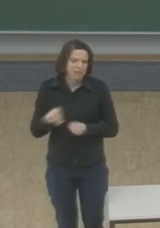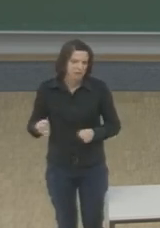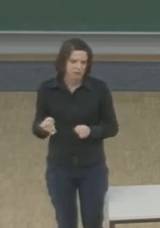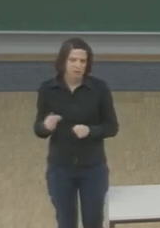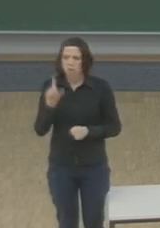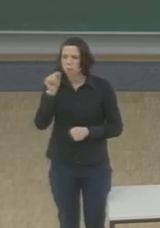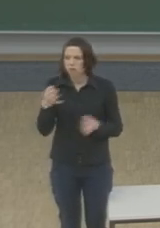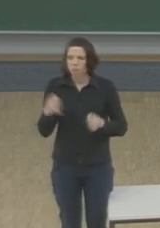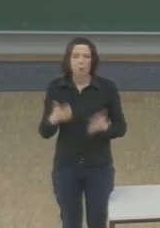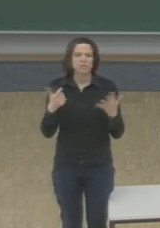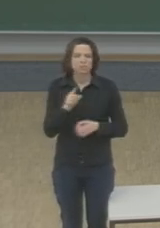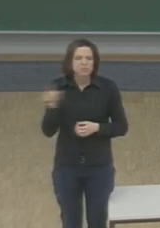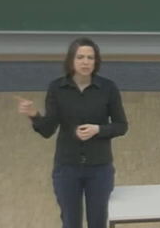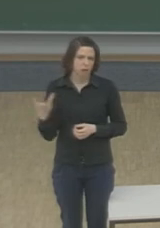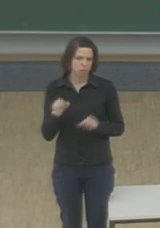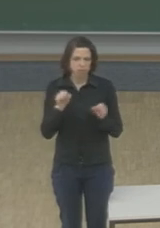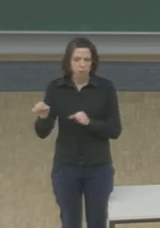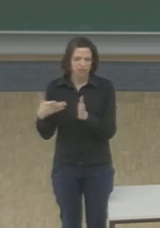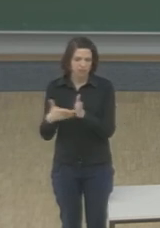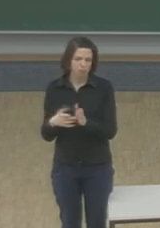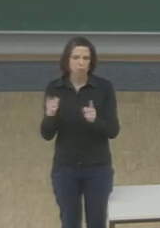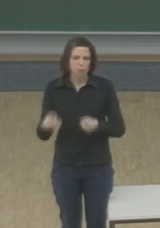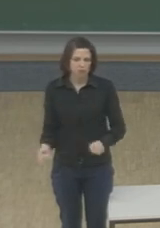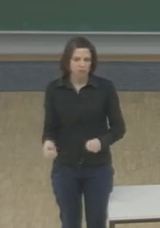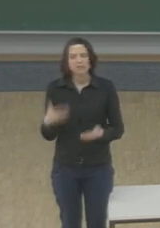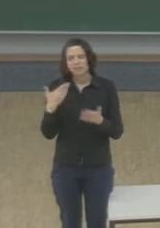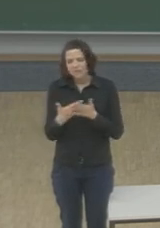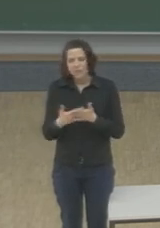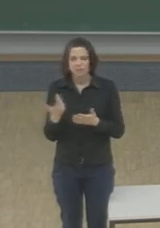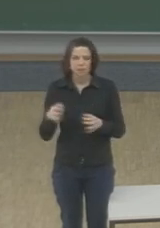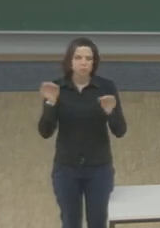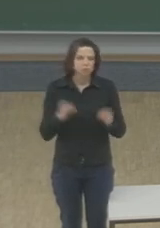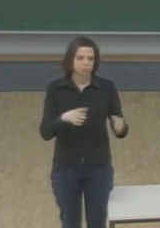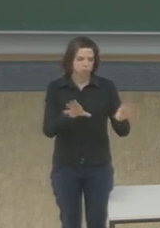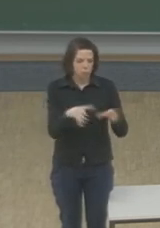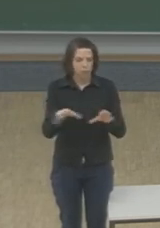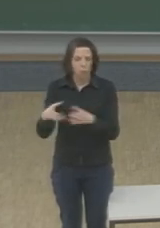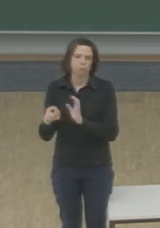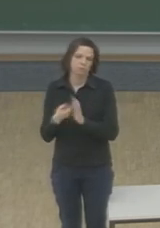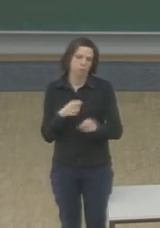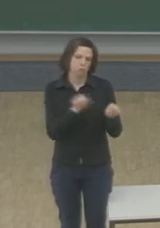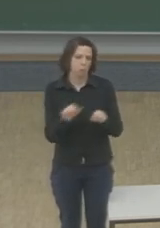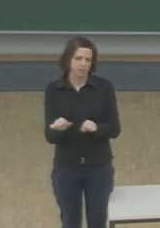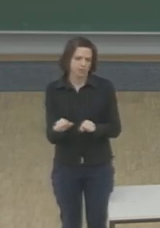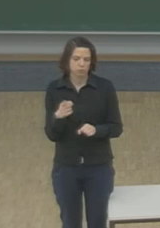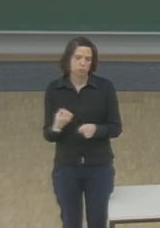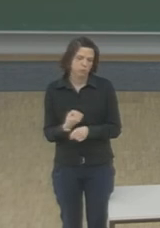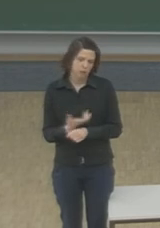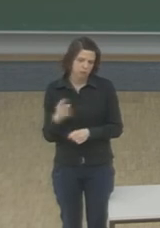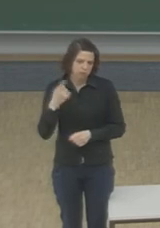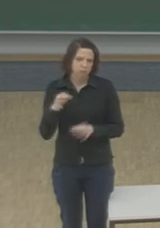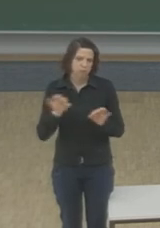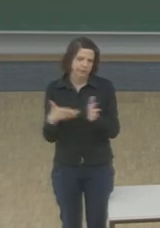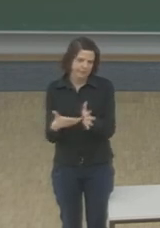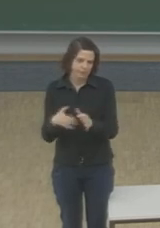haben, das geht ja irgendwie auch nicht, sondern man nach Gruppen von Karrierewegen clustern müsste. Wobei dann